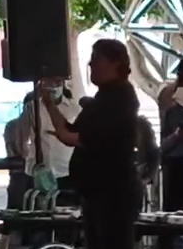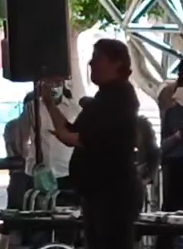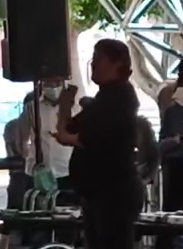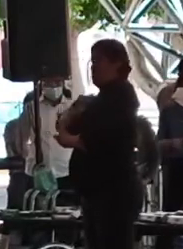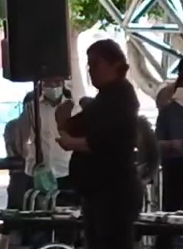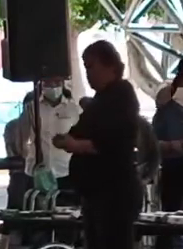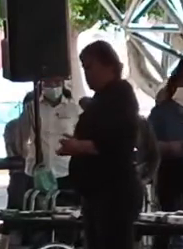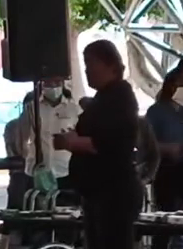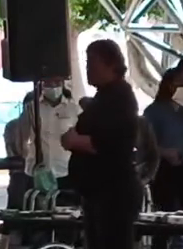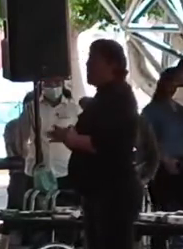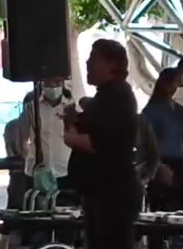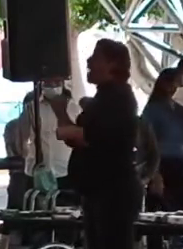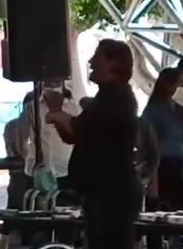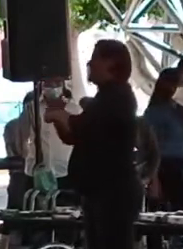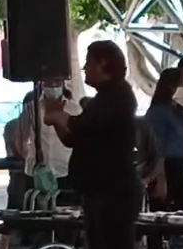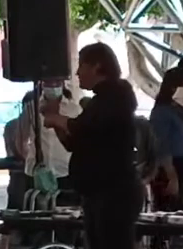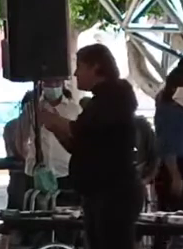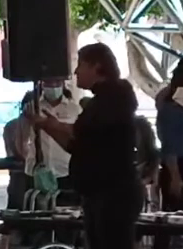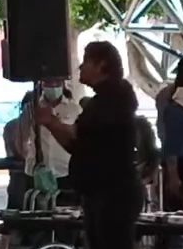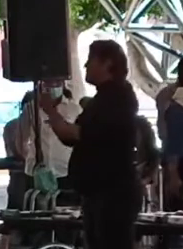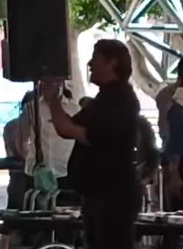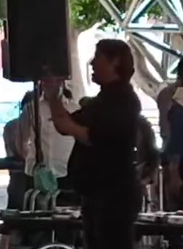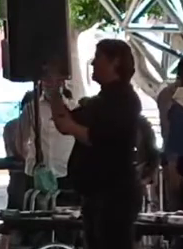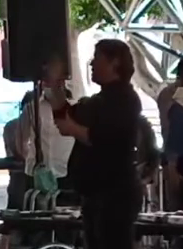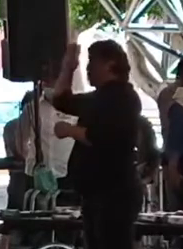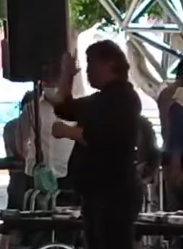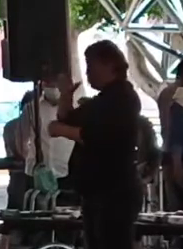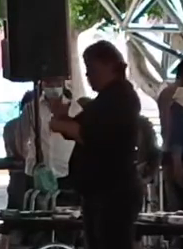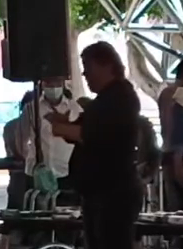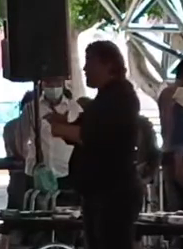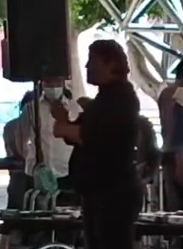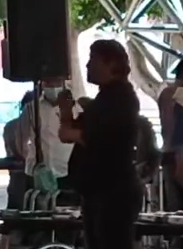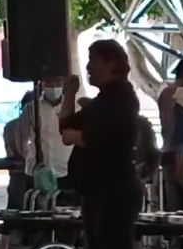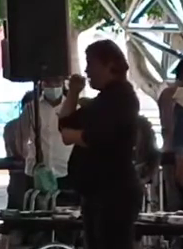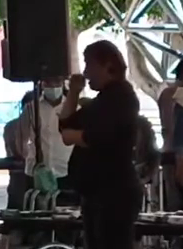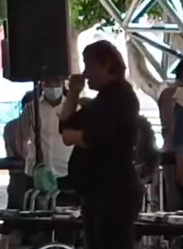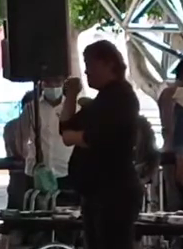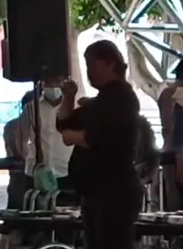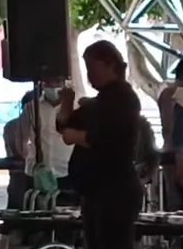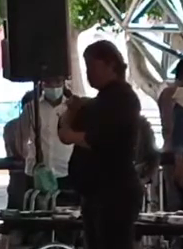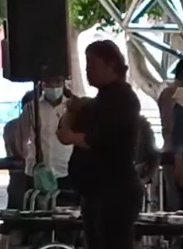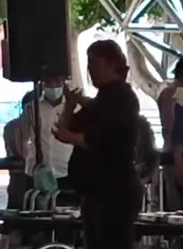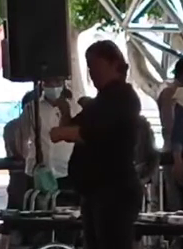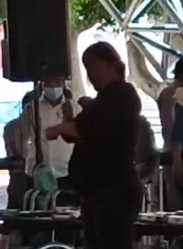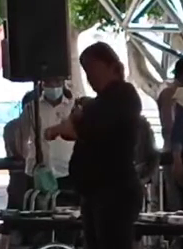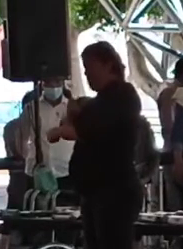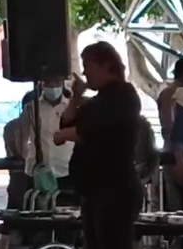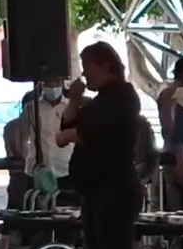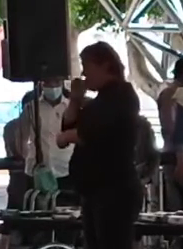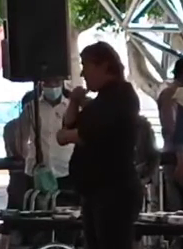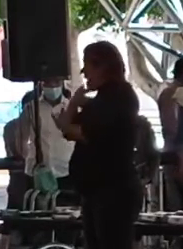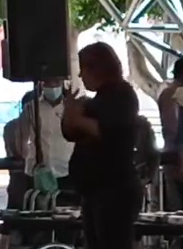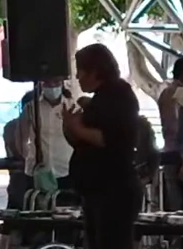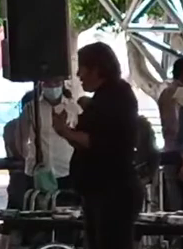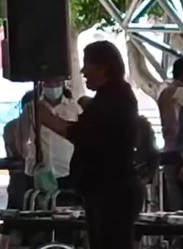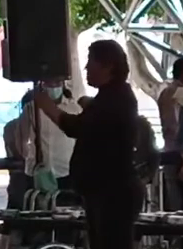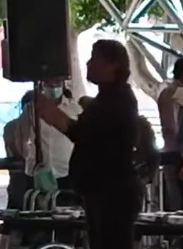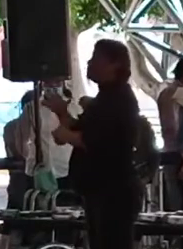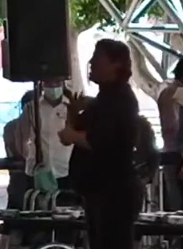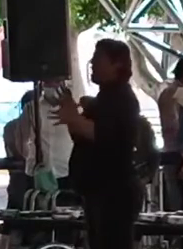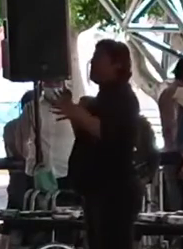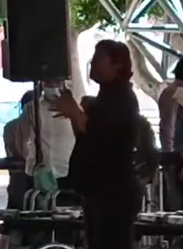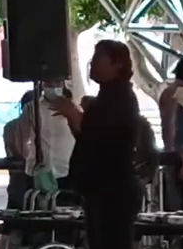eventos artísticos, culturales, de manera gratuita para que vayan con sus mamás, sus papás, y haya mucha